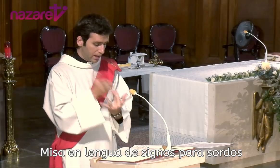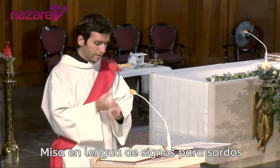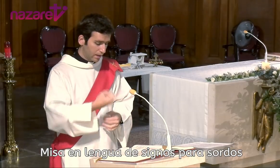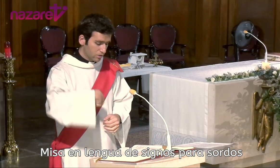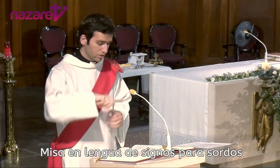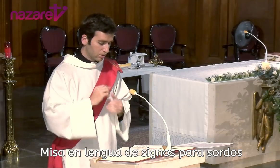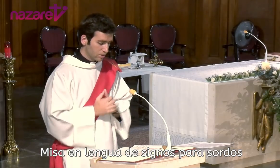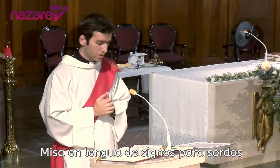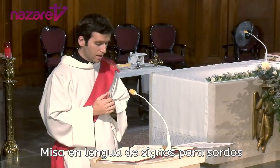entre nosotros.